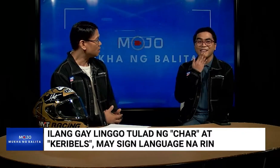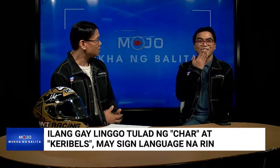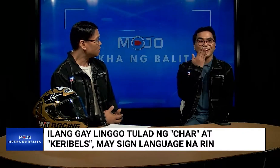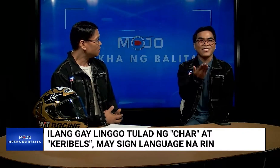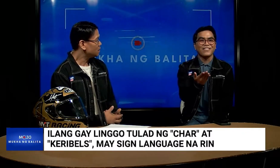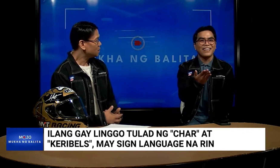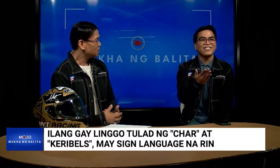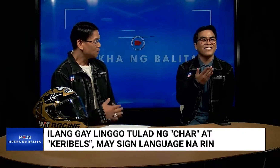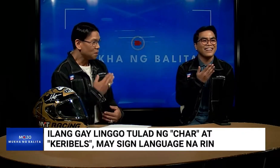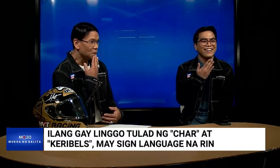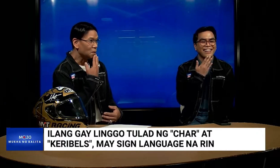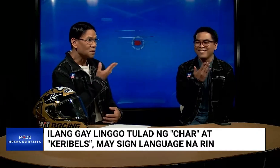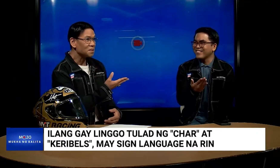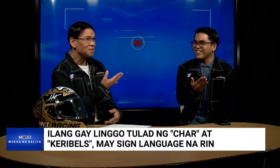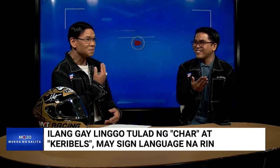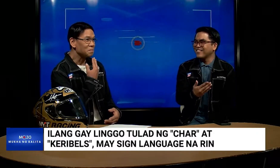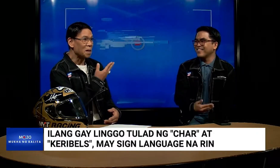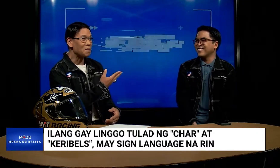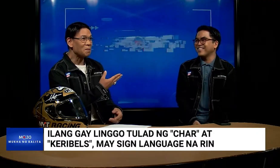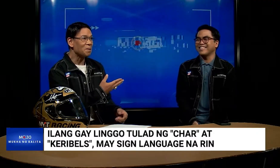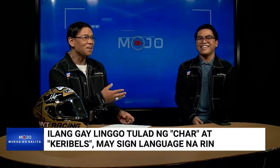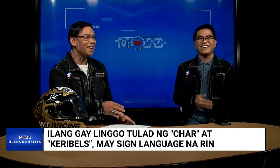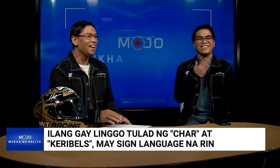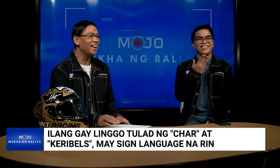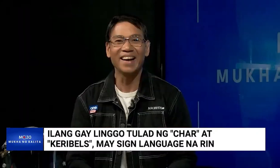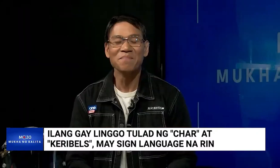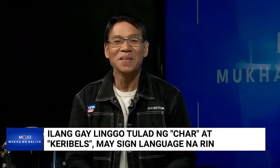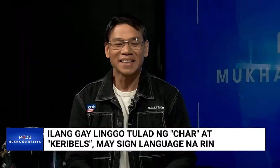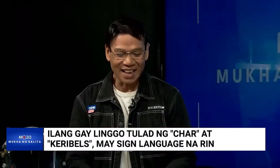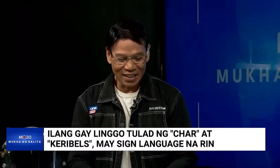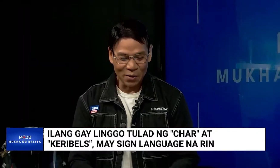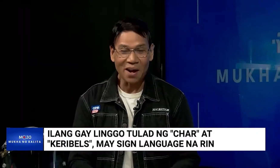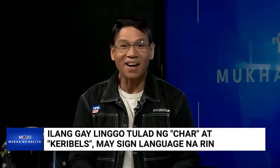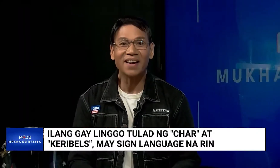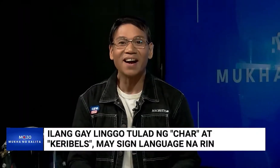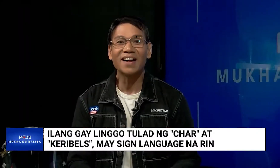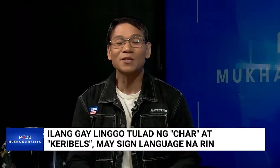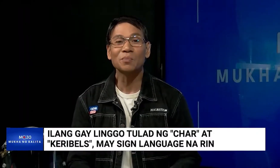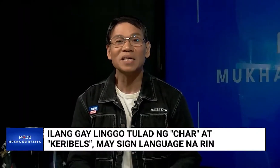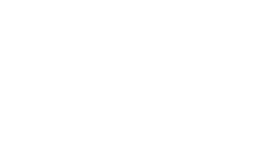you. Ito, yun na lang yung alam ko. Thank you. Thank you. Thank you, RR to be